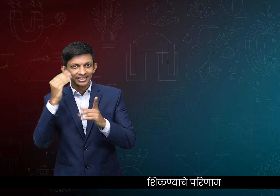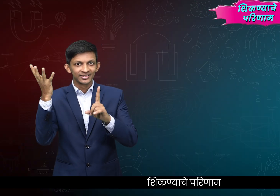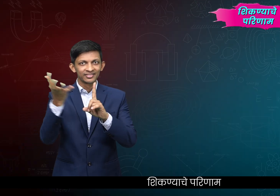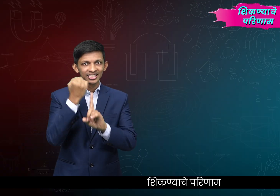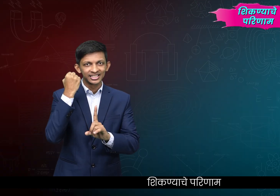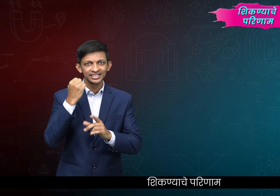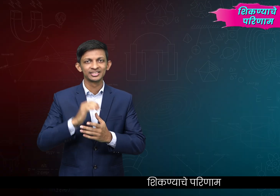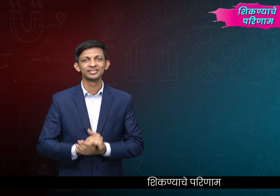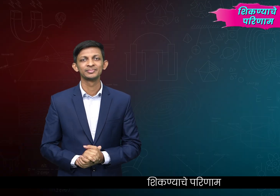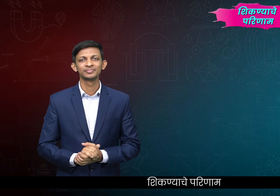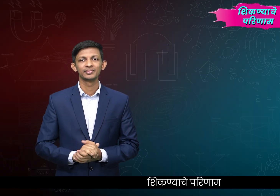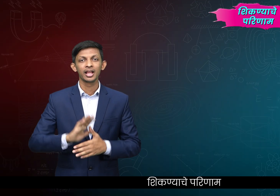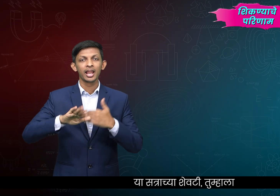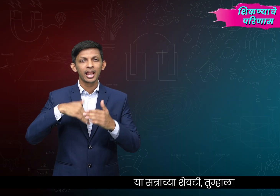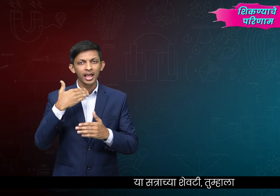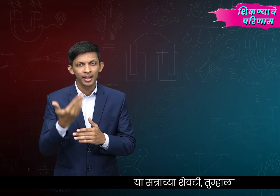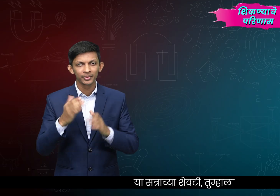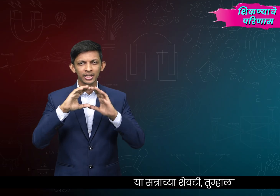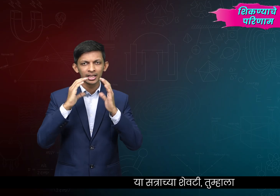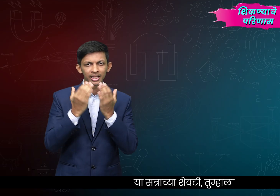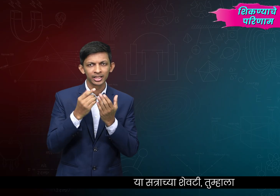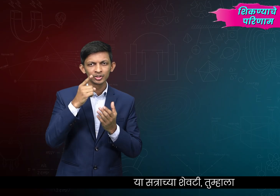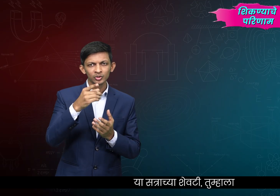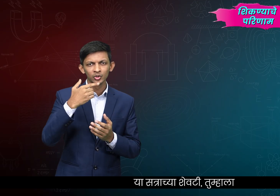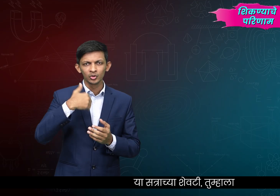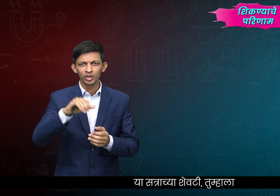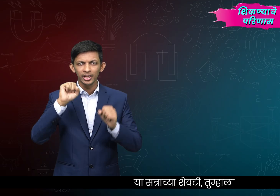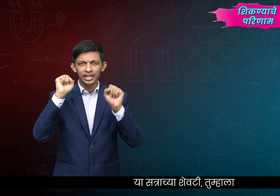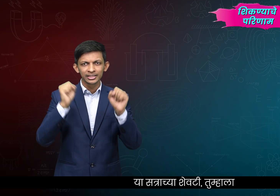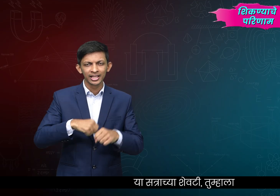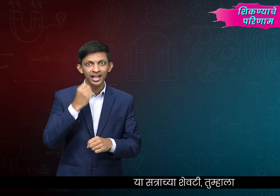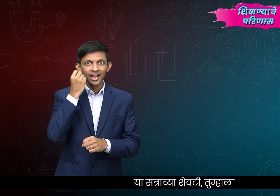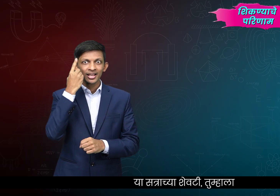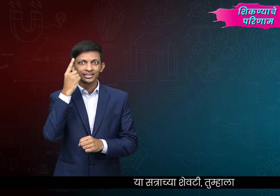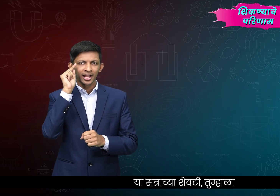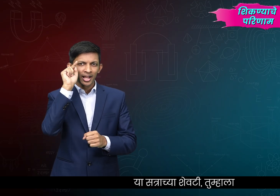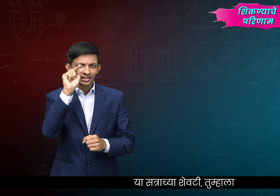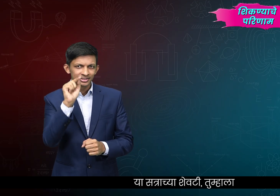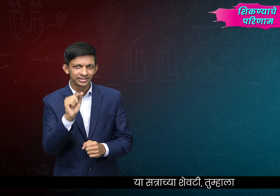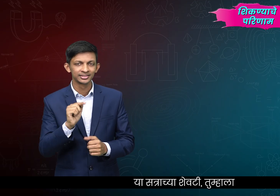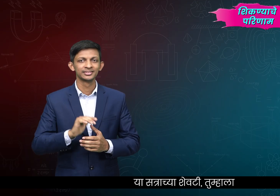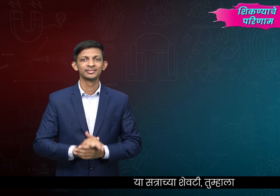शिकण्याचे परिणाम. या सत्राच्या शेवटी तुम्हाला